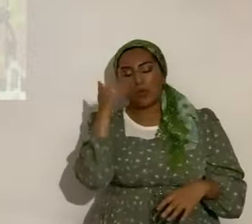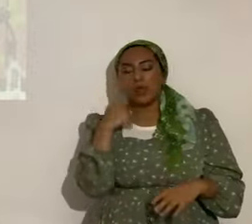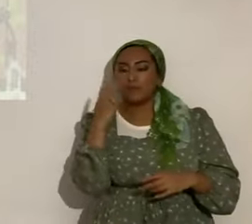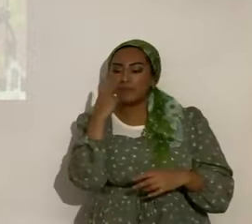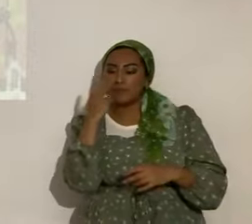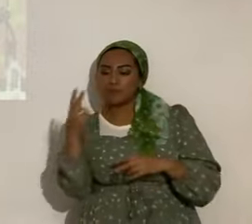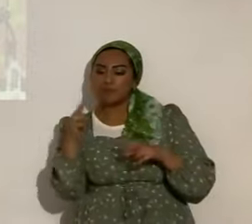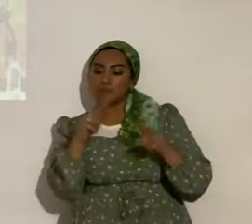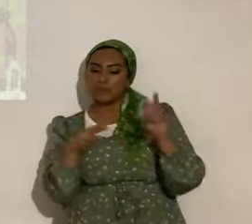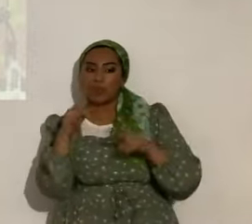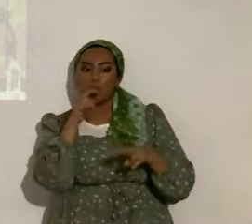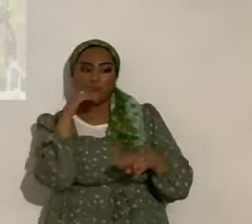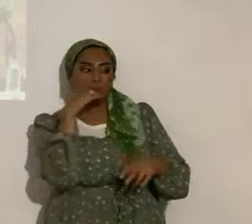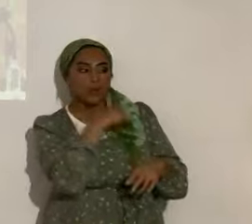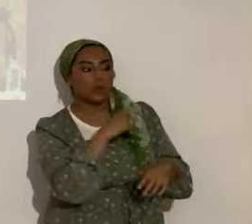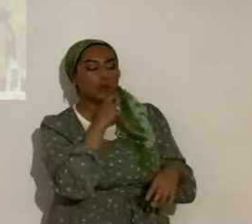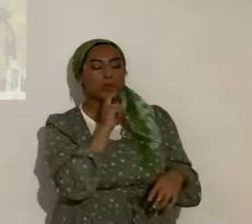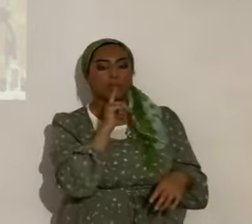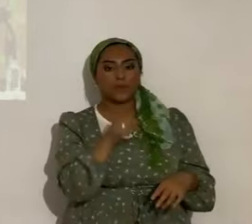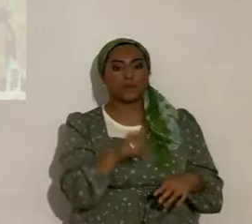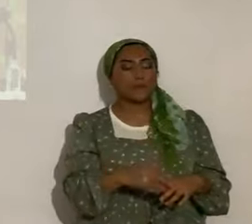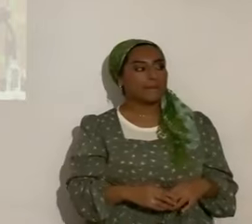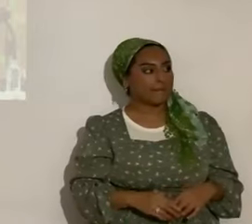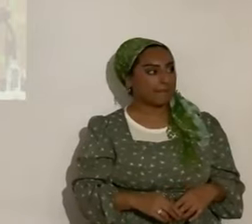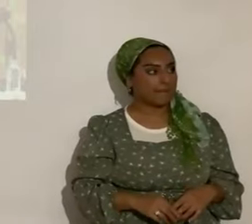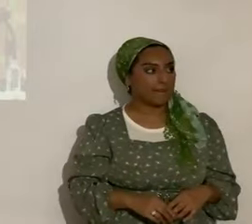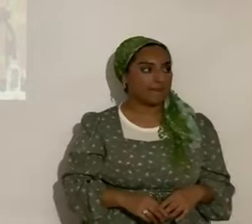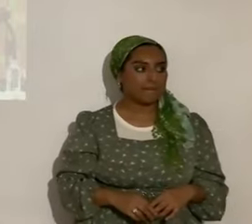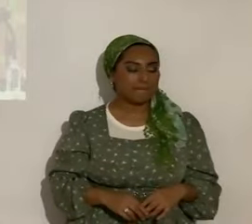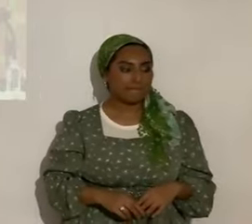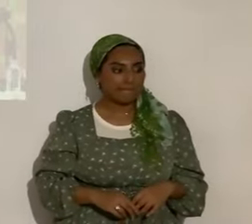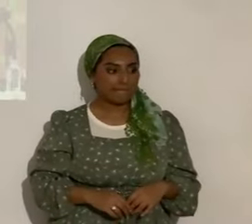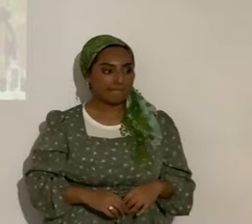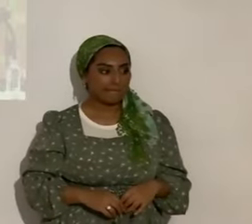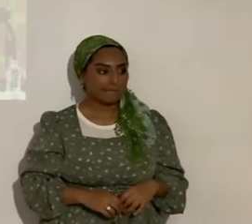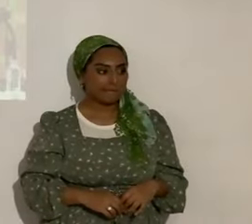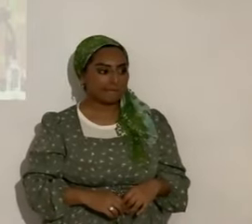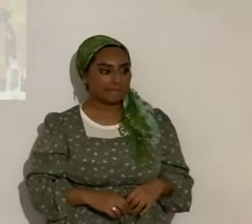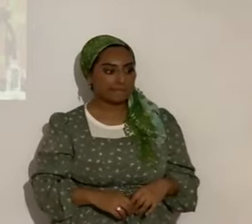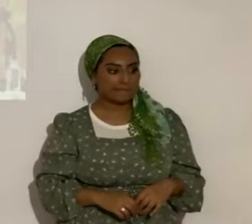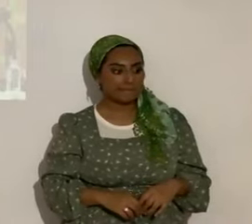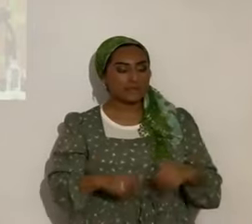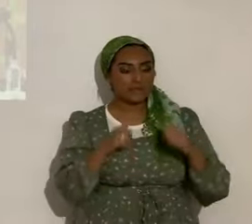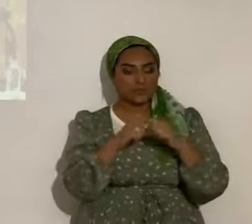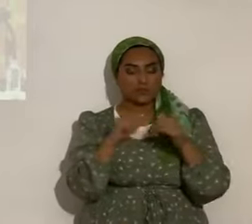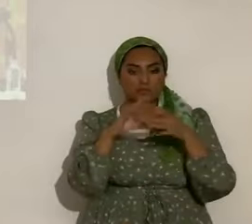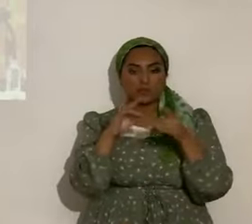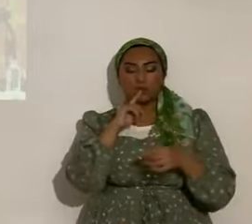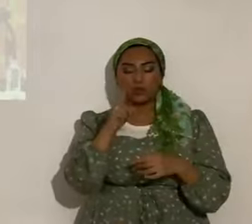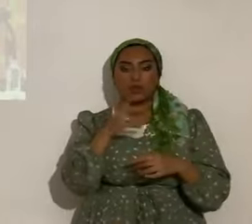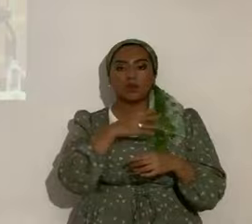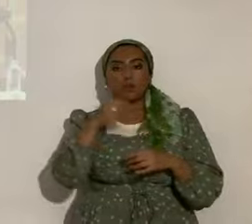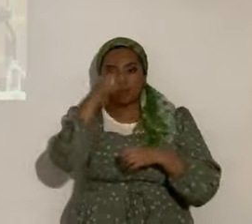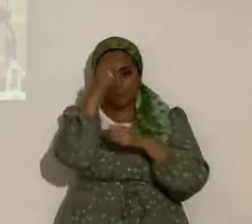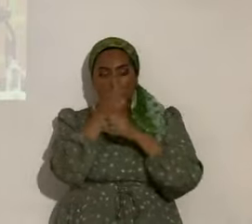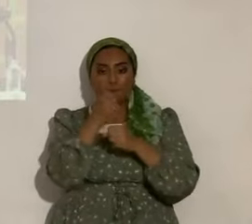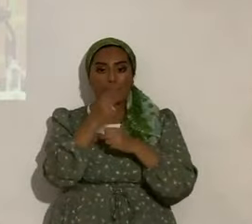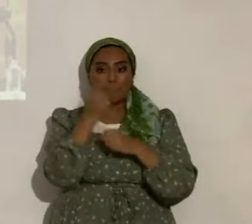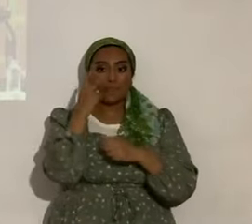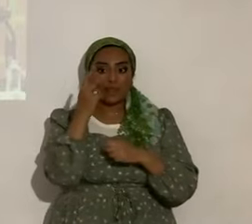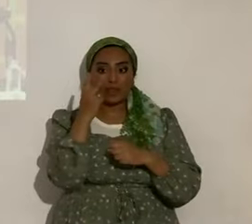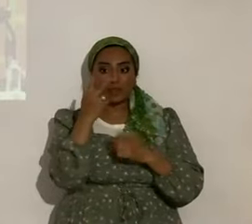discernimiento de espíritus, no porque yo sea la gran cosa, es que hay discernimiento. Entonces hablen siempre con la verdad. Y los hermanos y hermanas que hayan visto algo